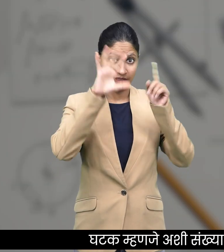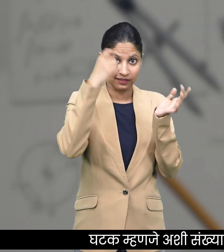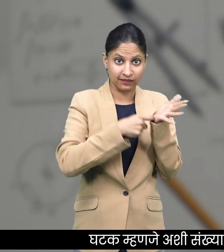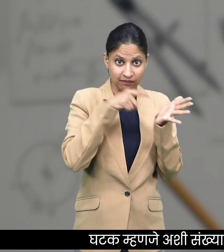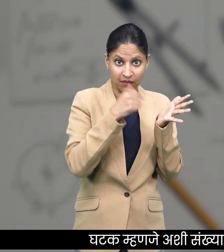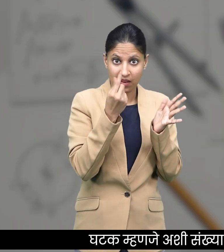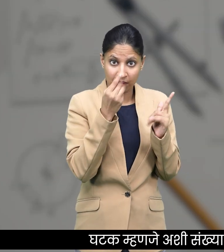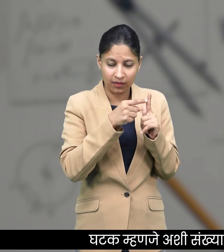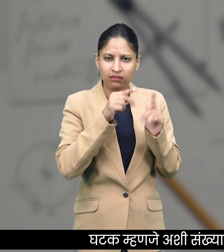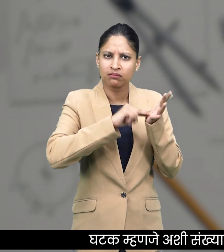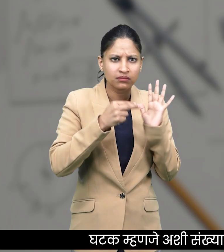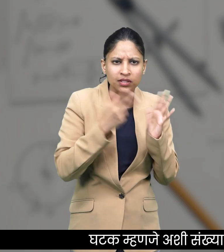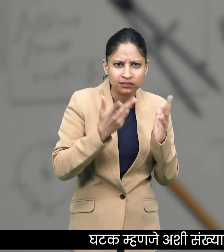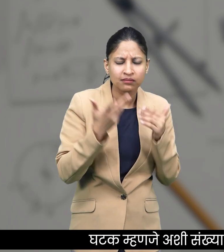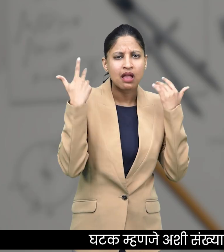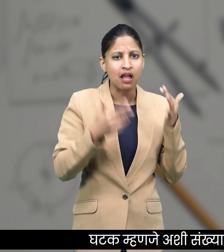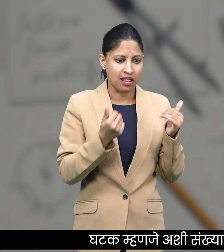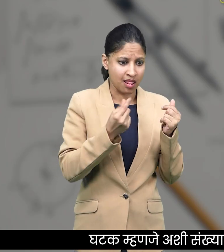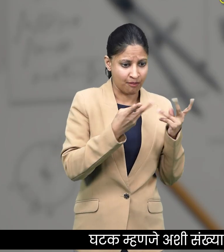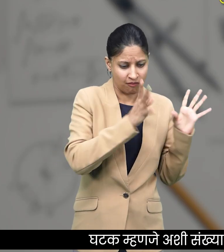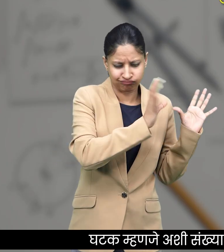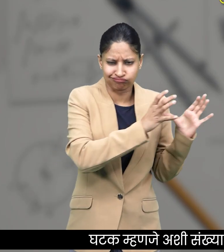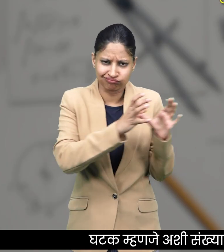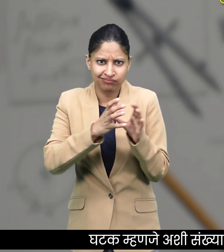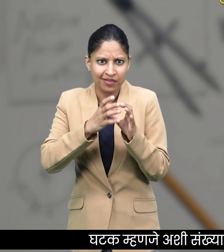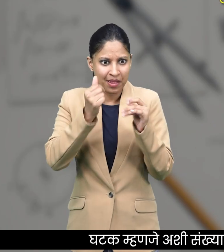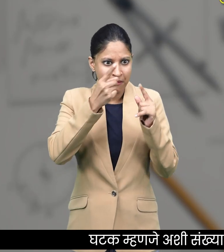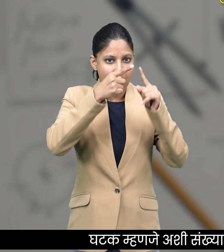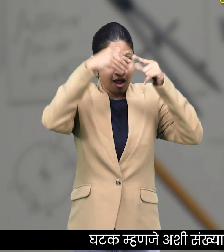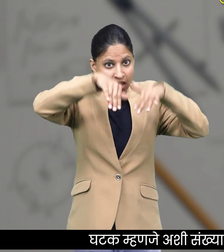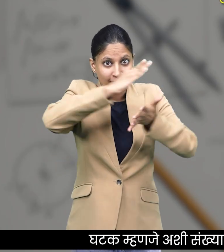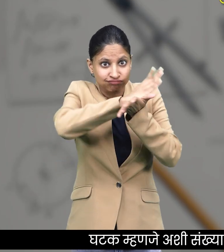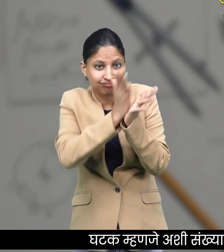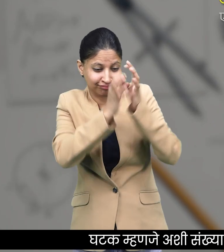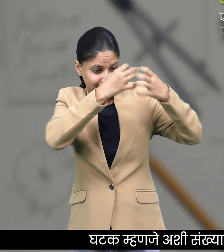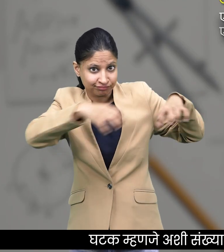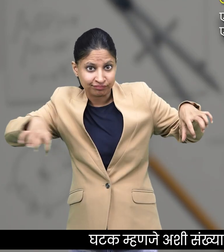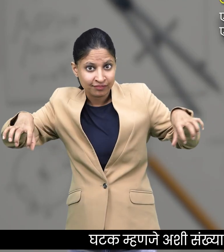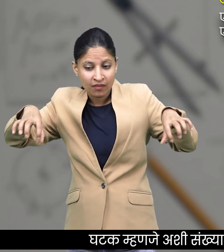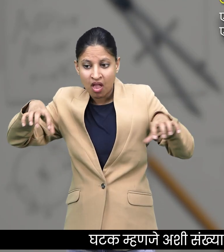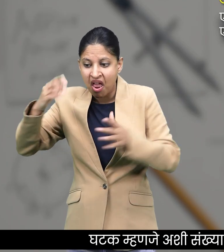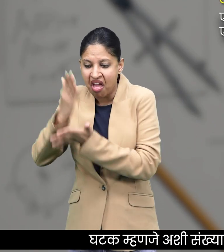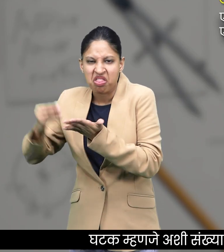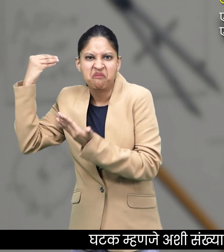घटक म्हणजे अशी संख्या जी दुसऱ्या संख्येला काहीही न सोडता भागते.